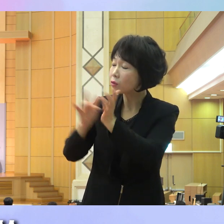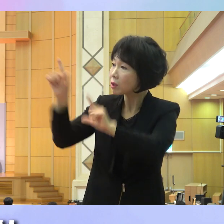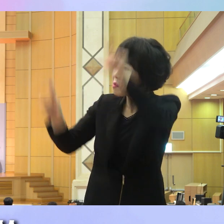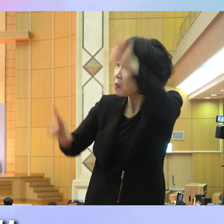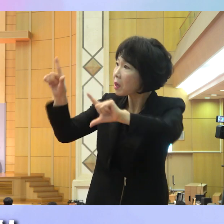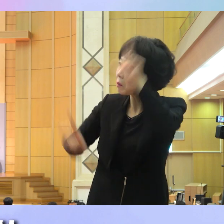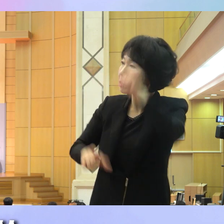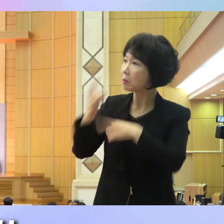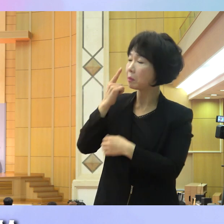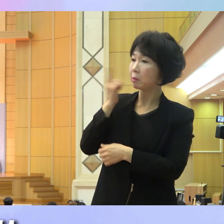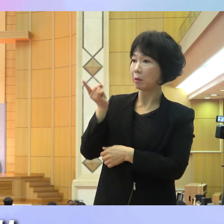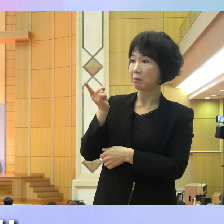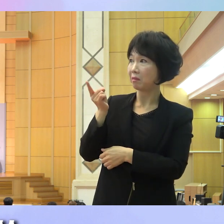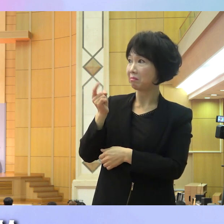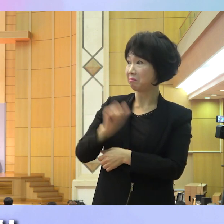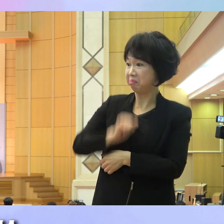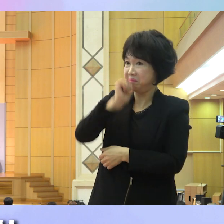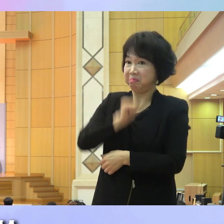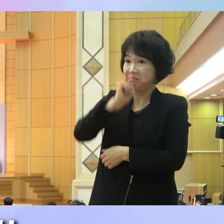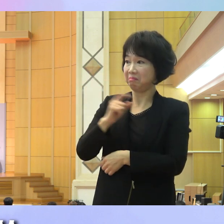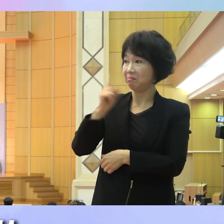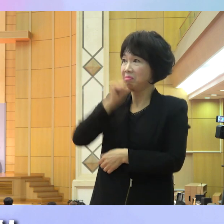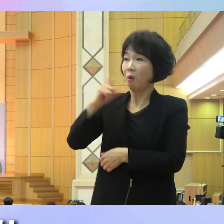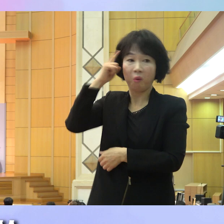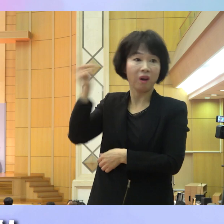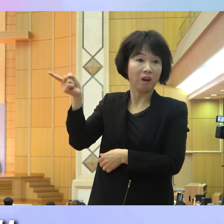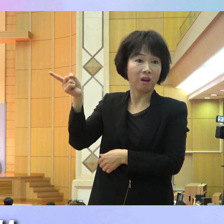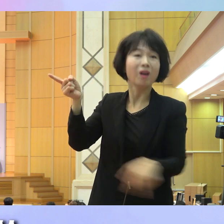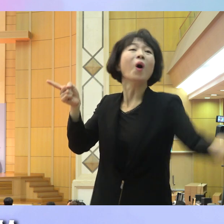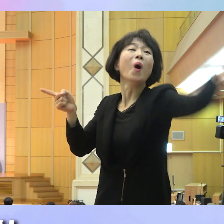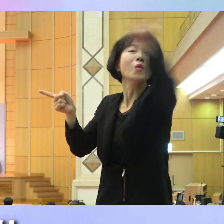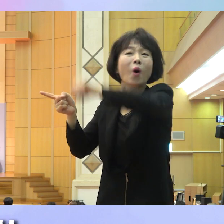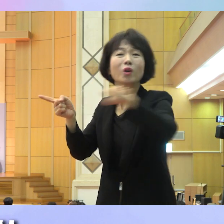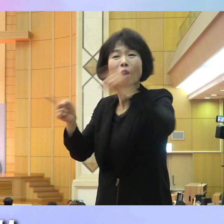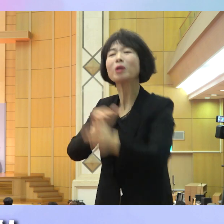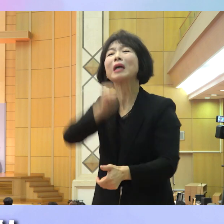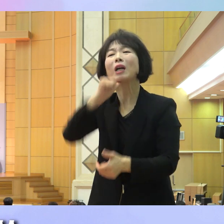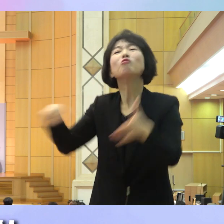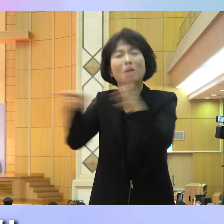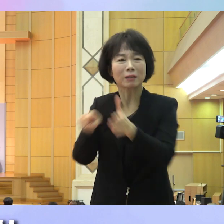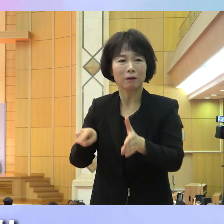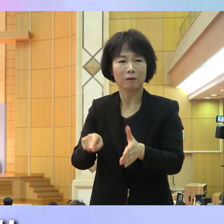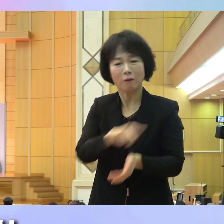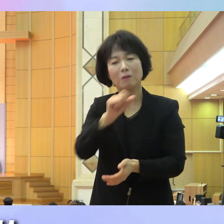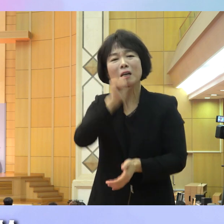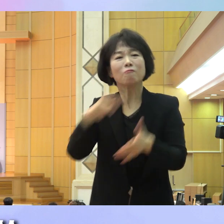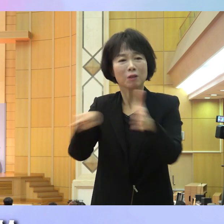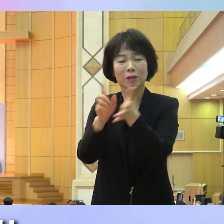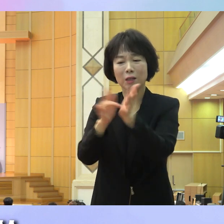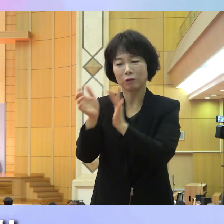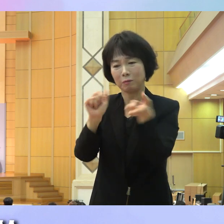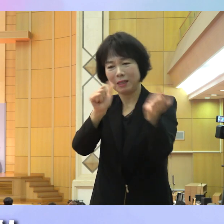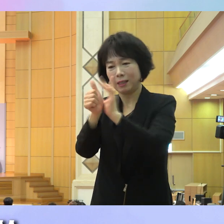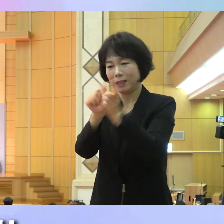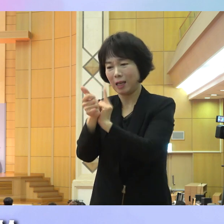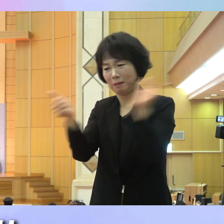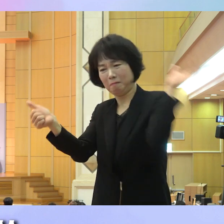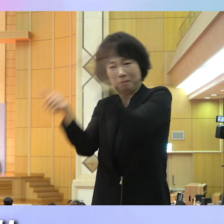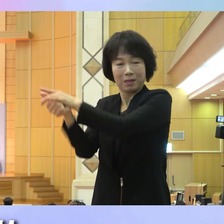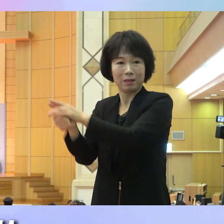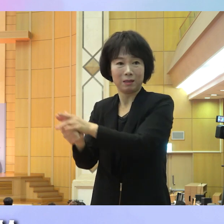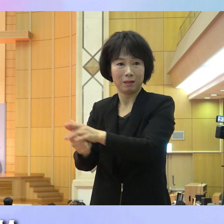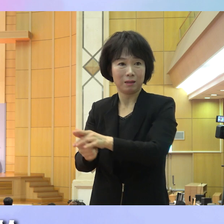가난하게 되심은 가난한 자들을 위해서, 죄인을 위해서 예수님이 마치